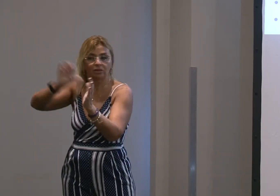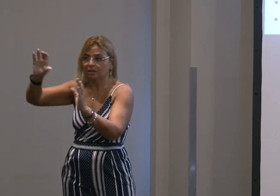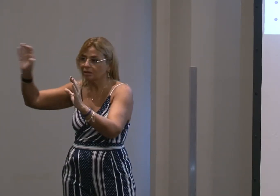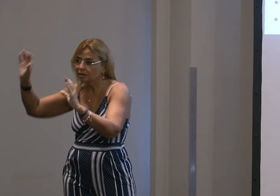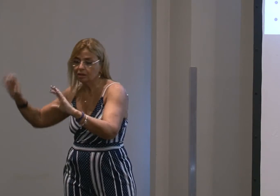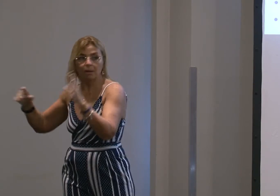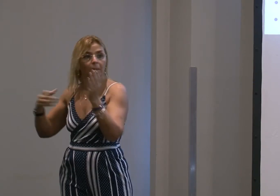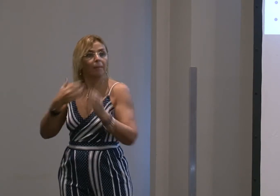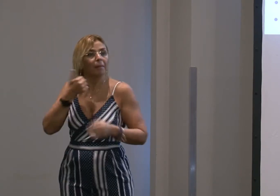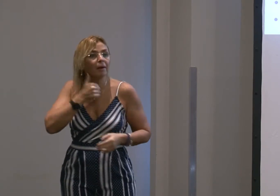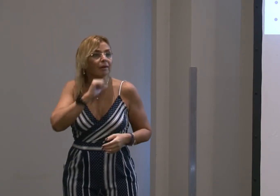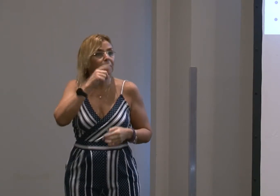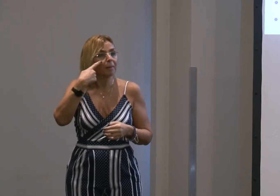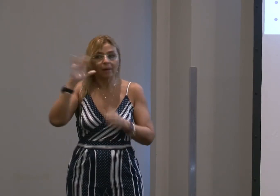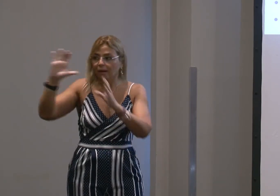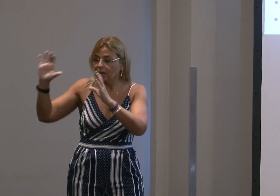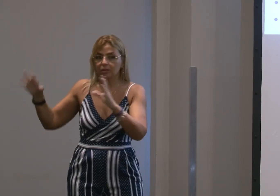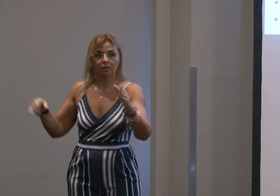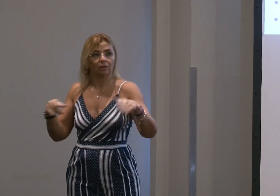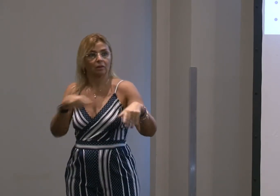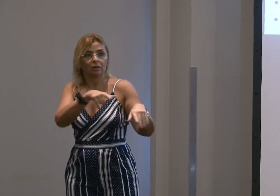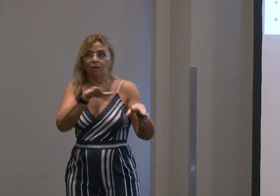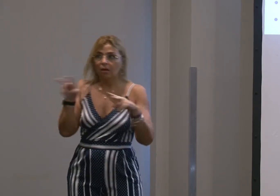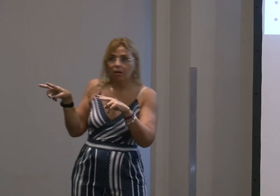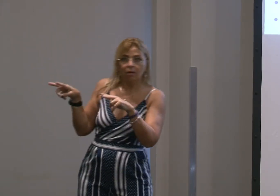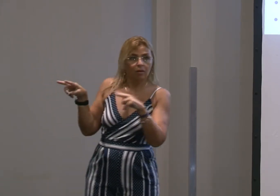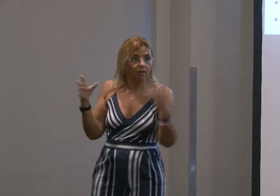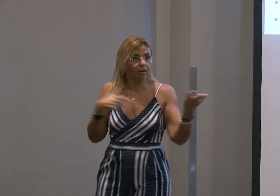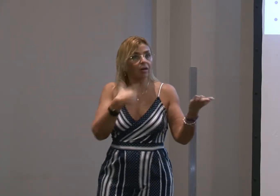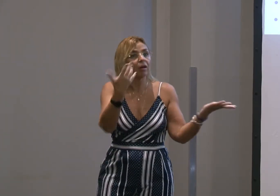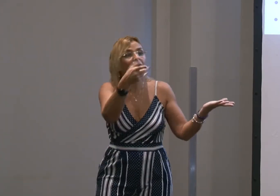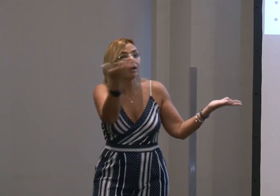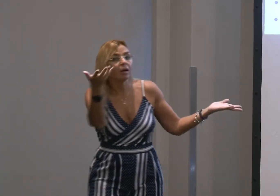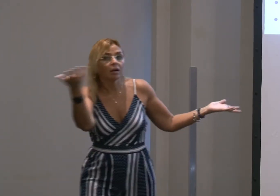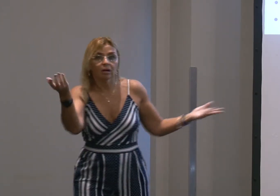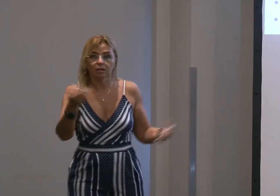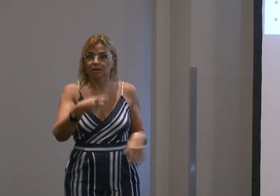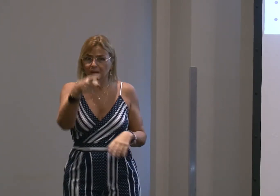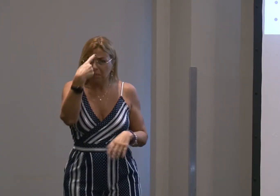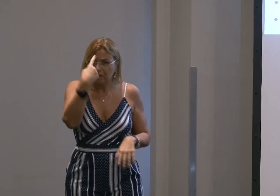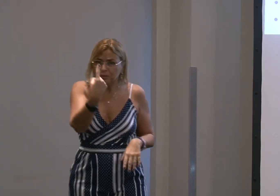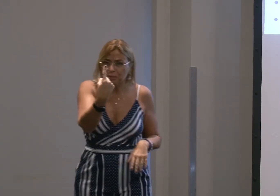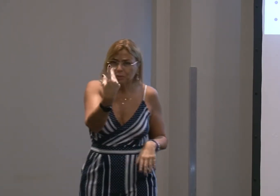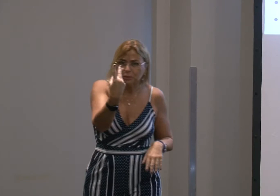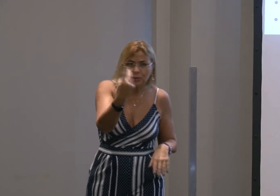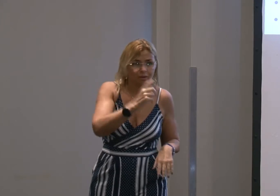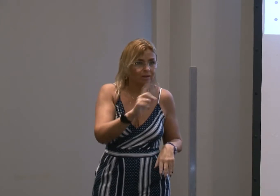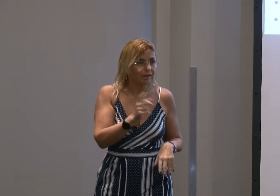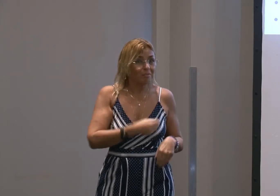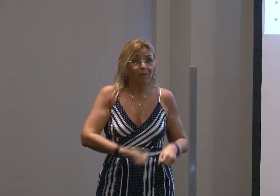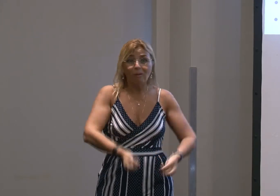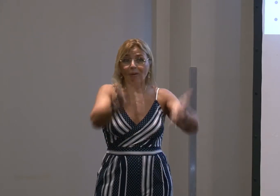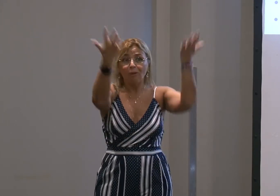vai precisar de estratégias também, inclusive com os seus familiares, para que a gente consiga trabalhar